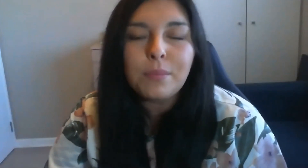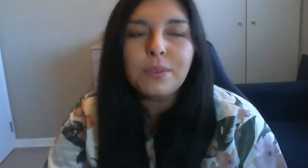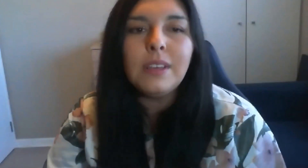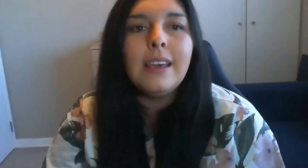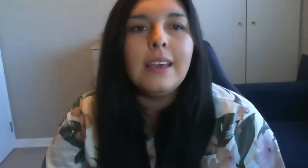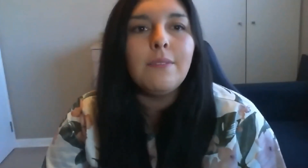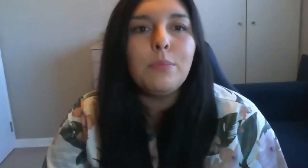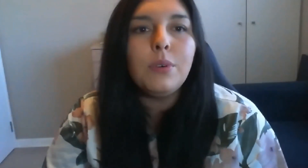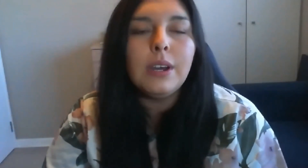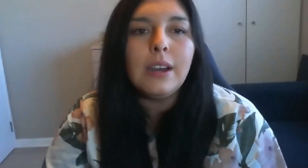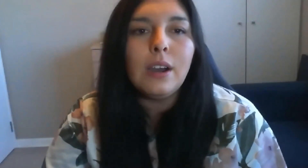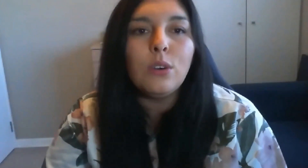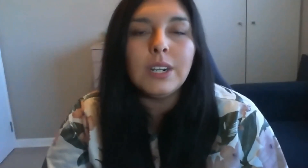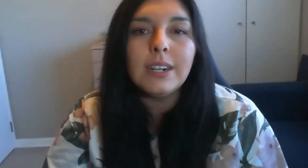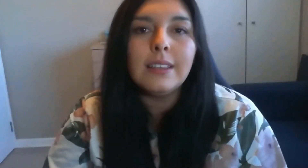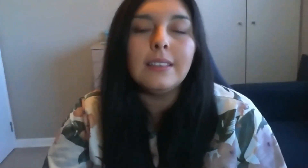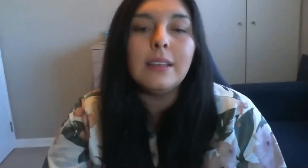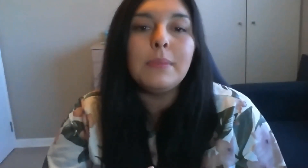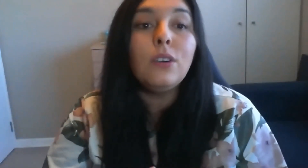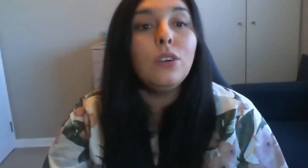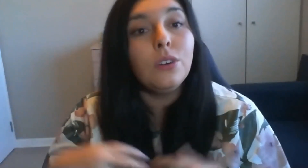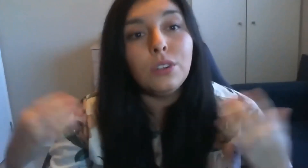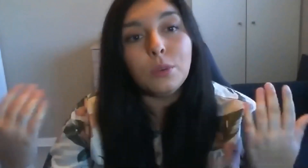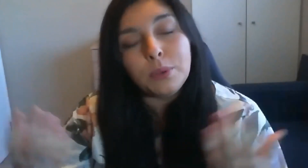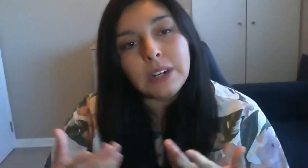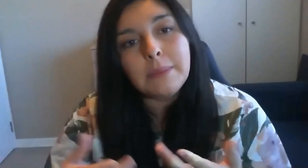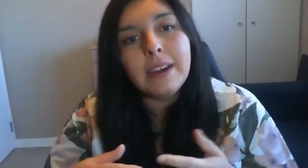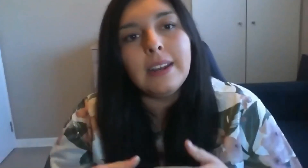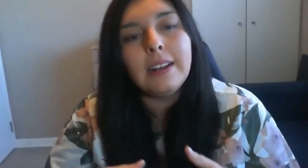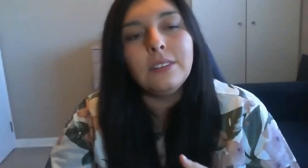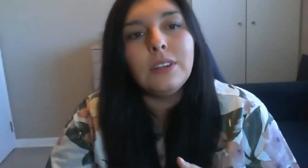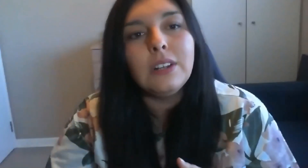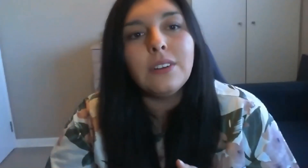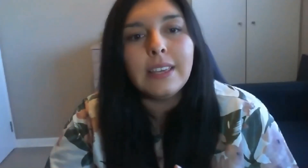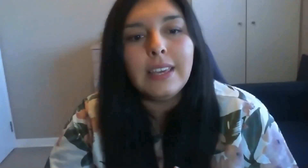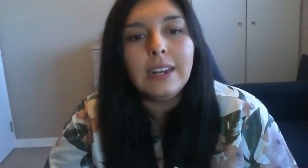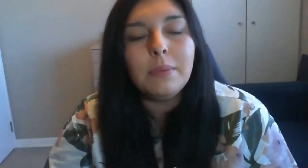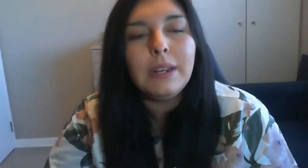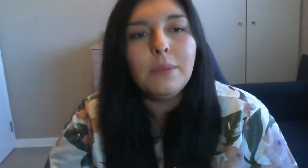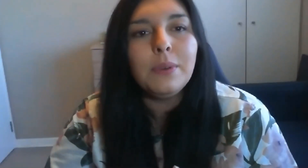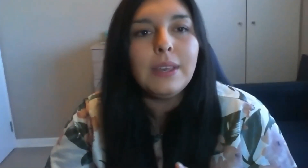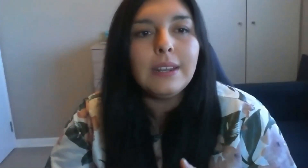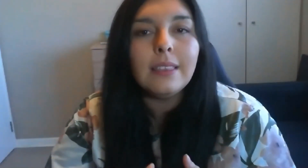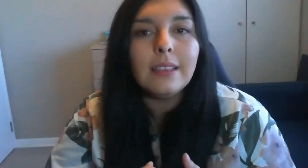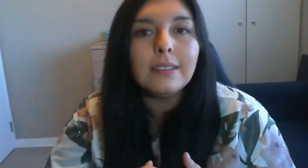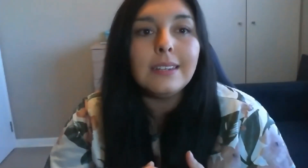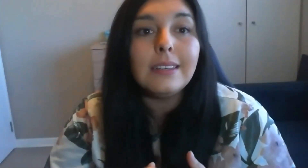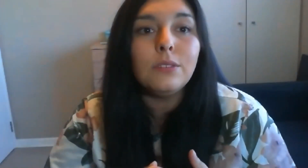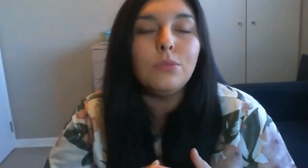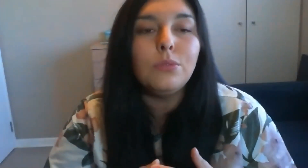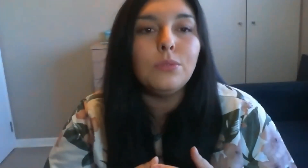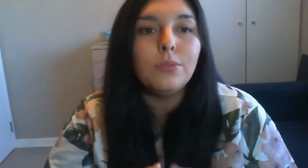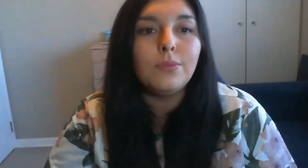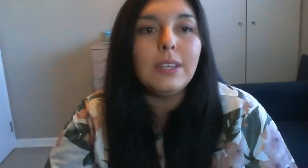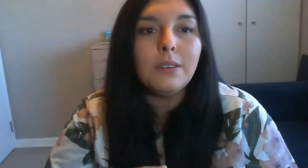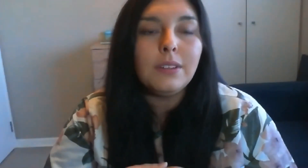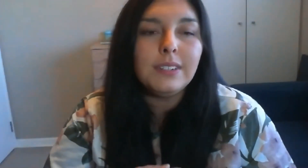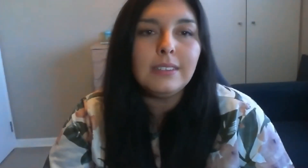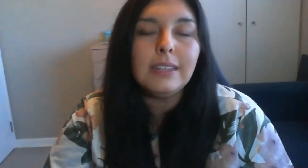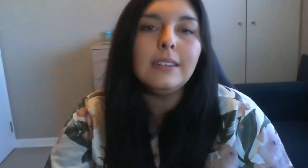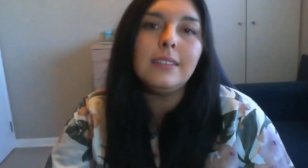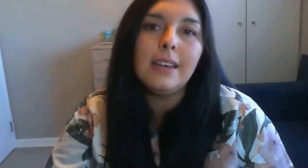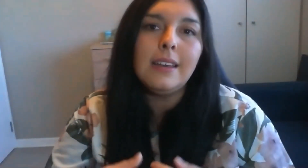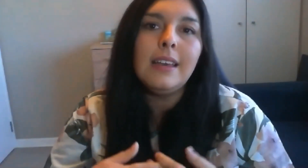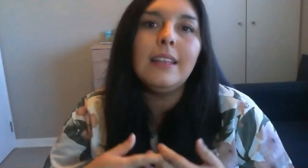podamos, vamos a operar también con los otros programas en el caso que lo requieren para poder hacer que su vida